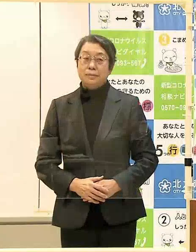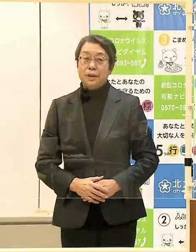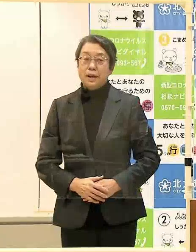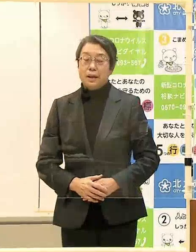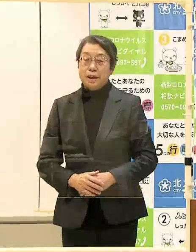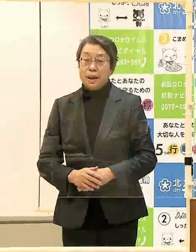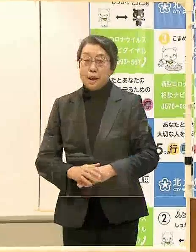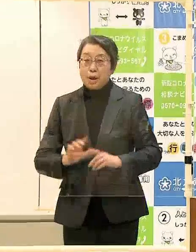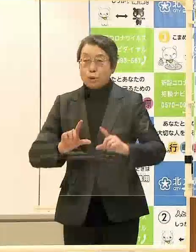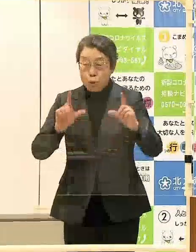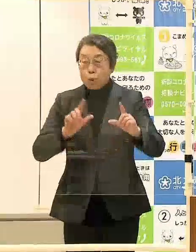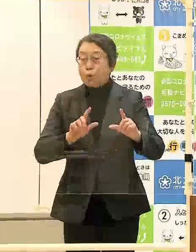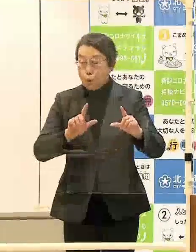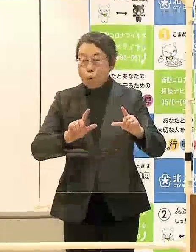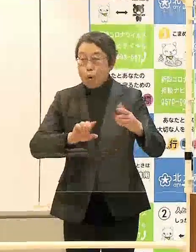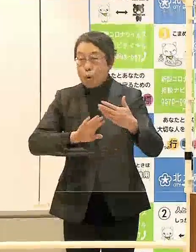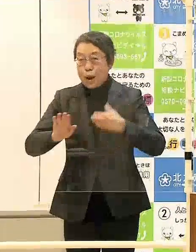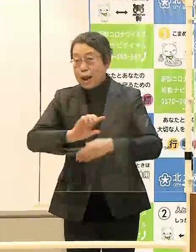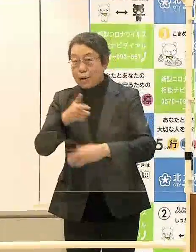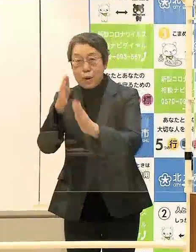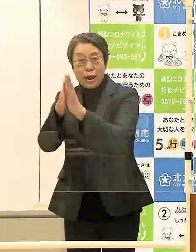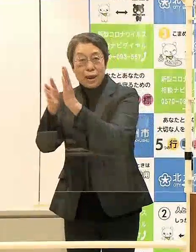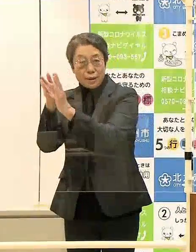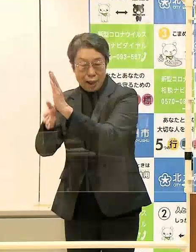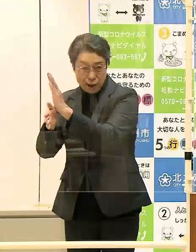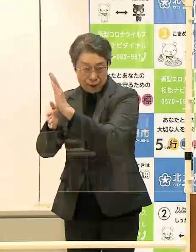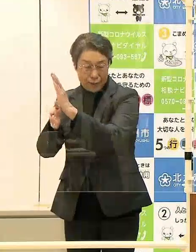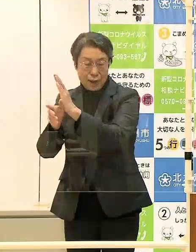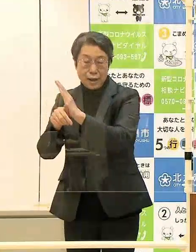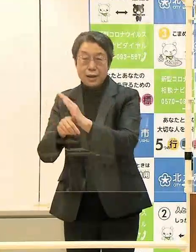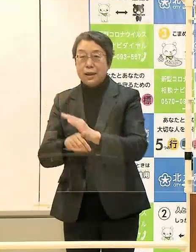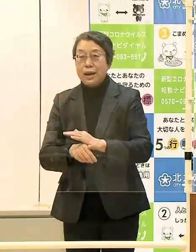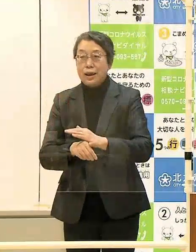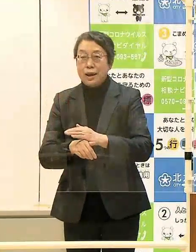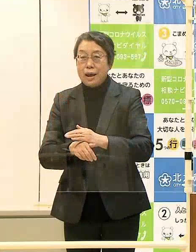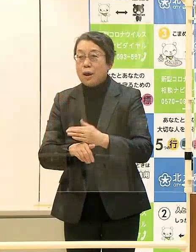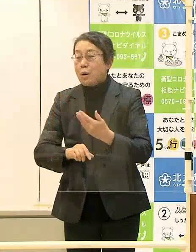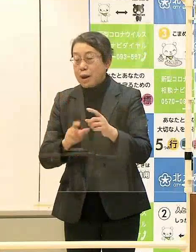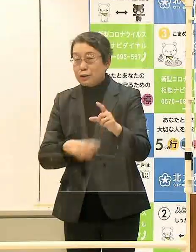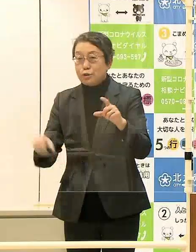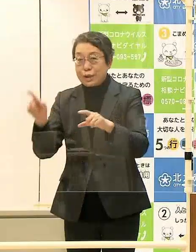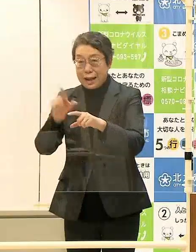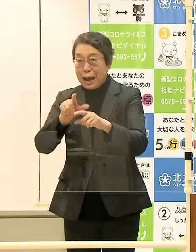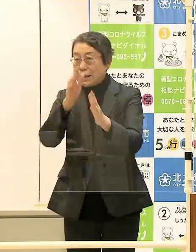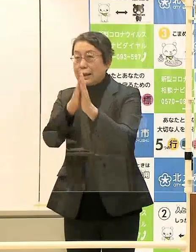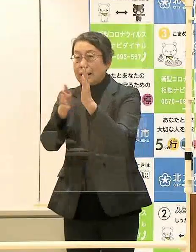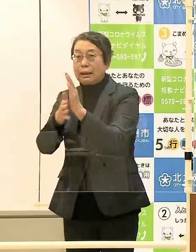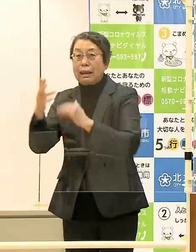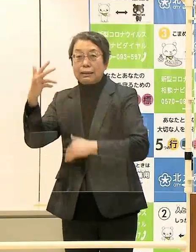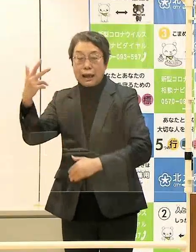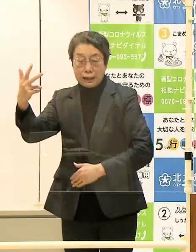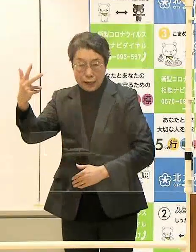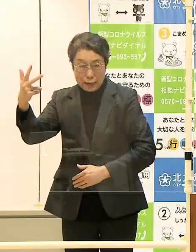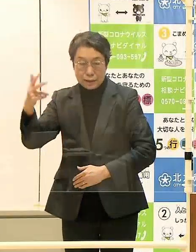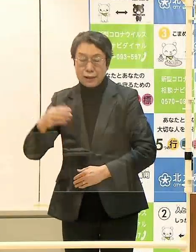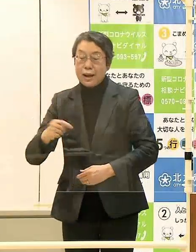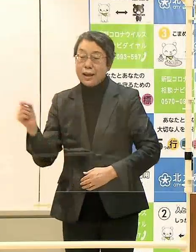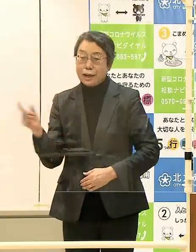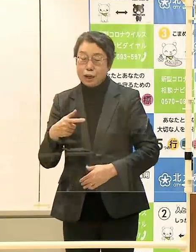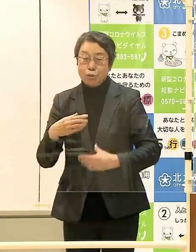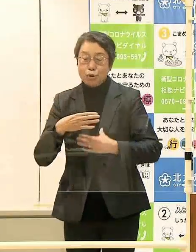首都店フィット3件に続きましてこの辺りなが府県に対して研究事態宣言がハッシュ